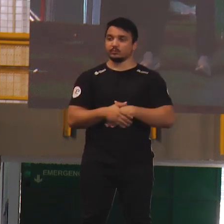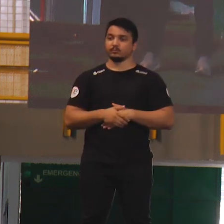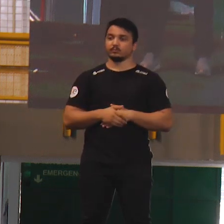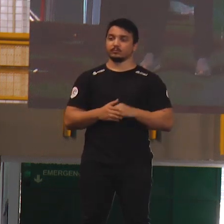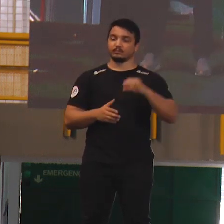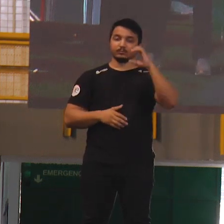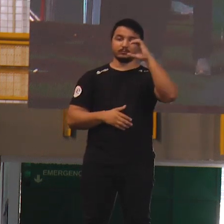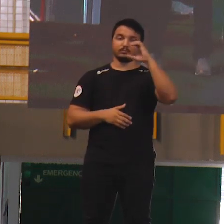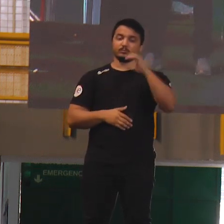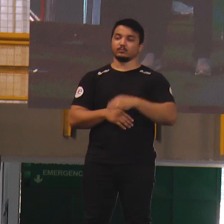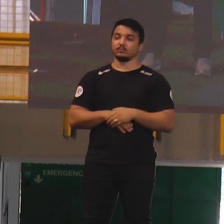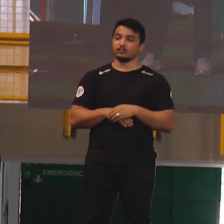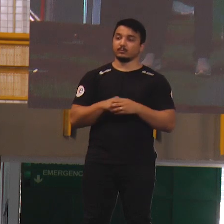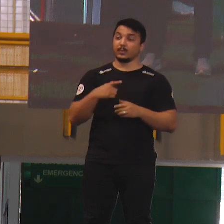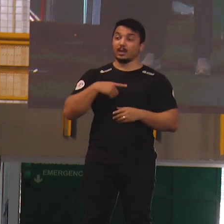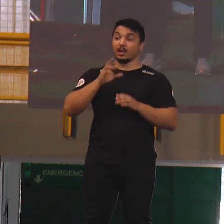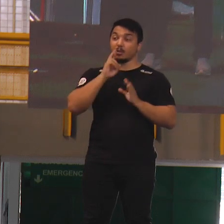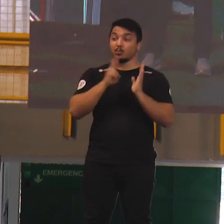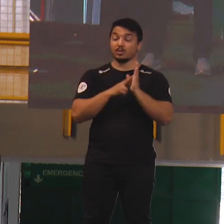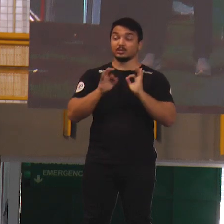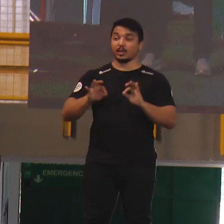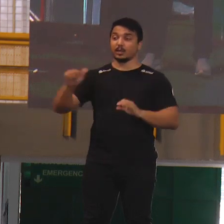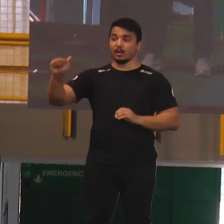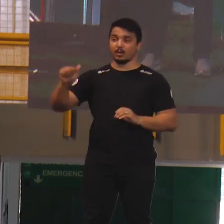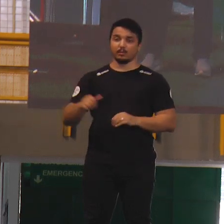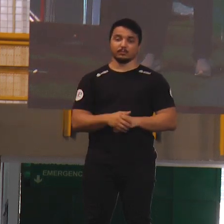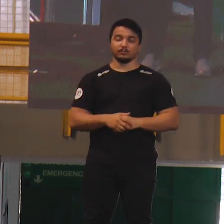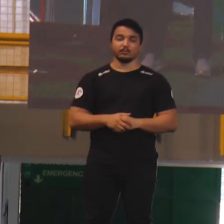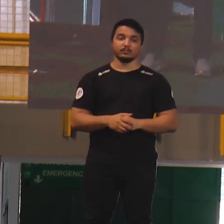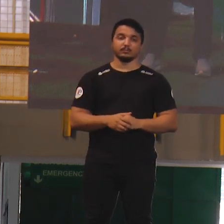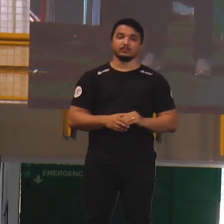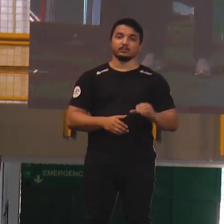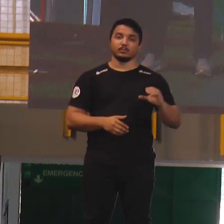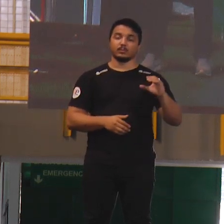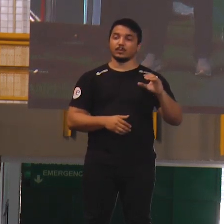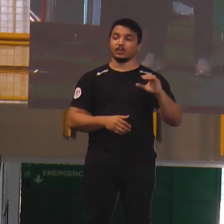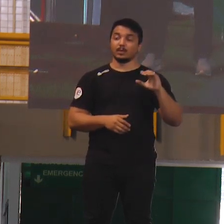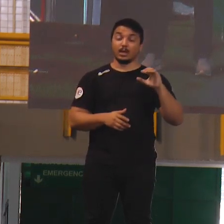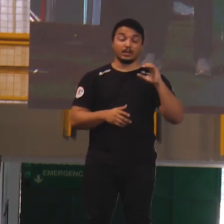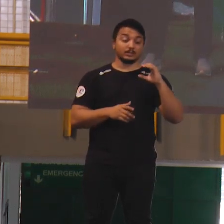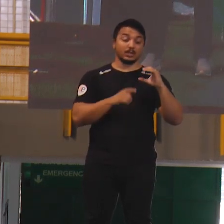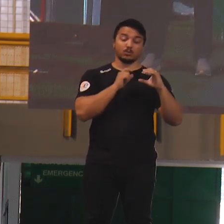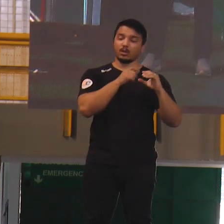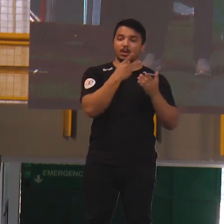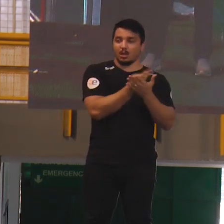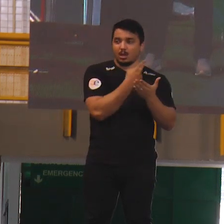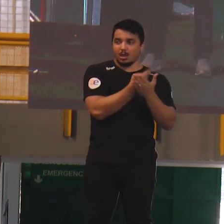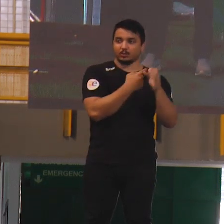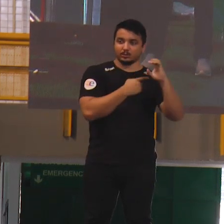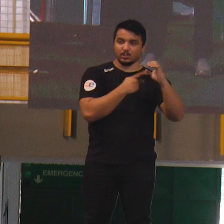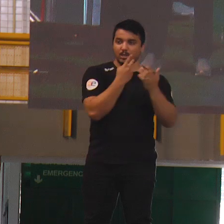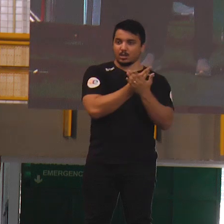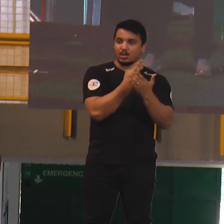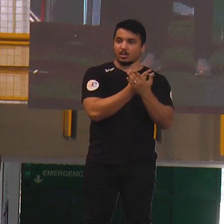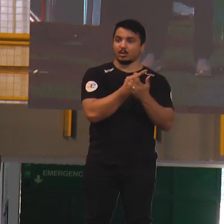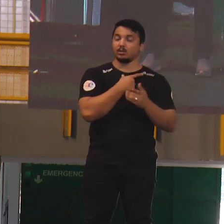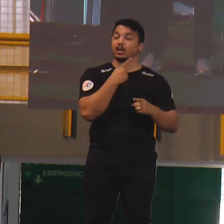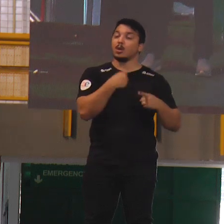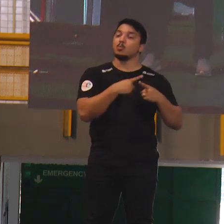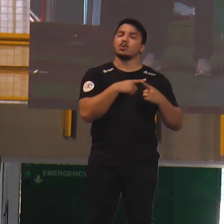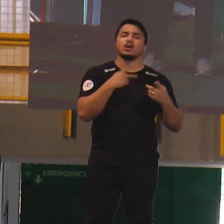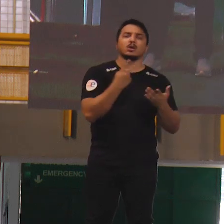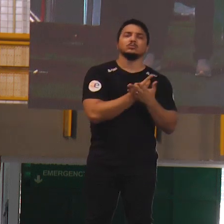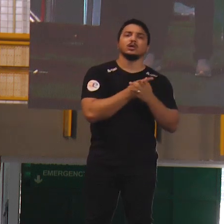da produção de esteroides sexuais com testosterona e estradiol? Não. Na verdade, há uma produção contínua, o que vai ocorrer é